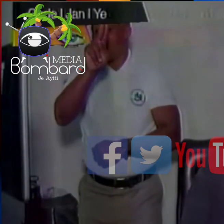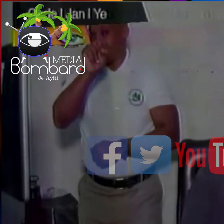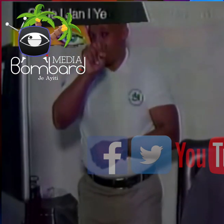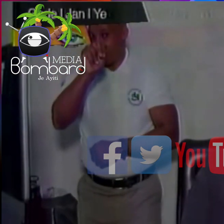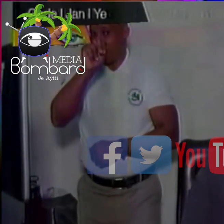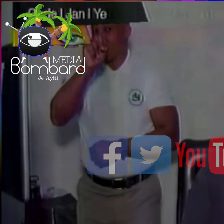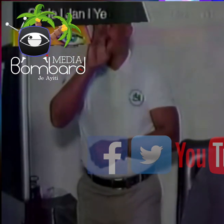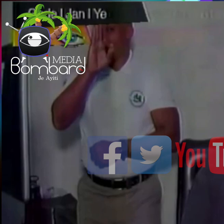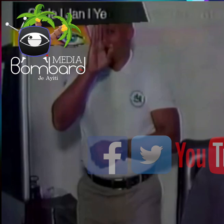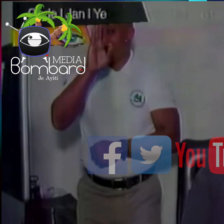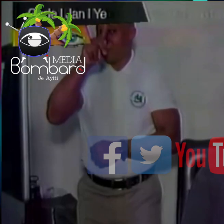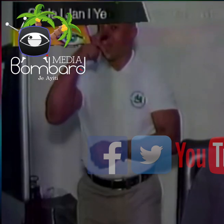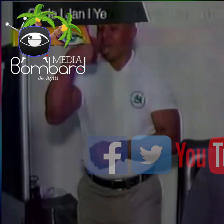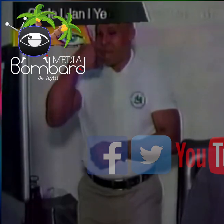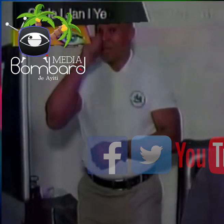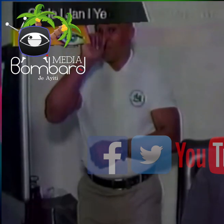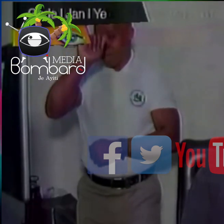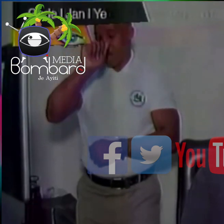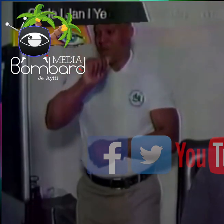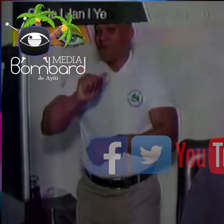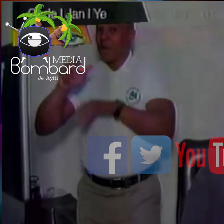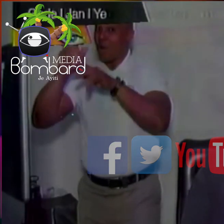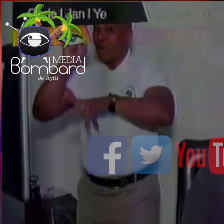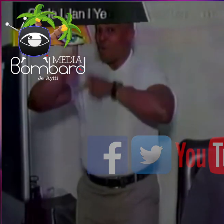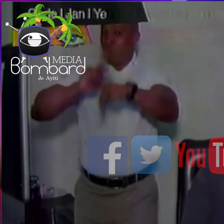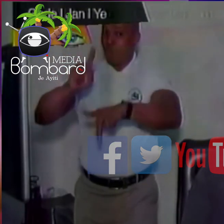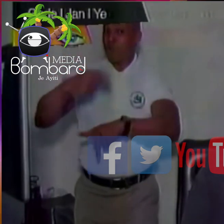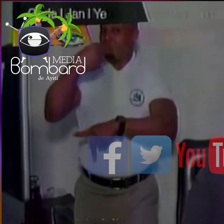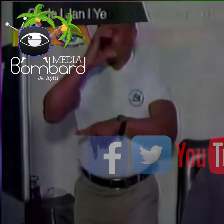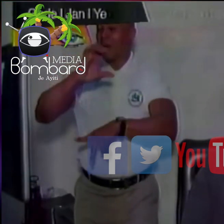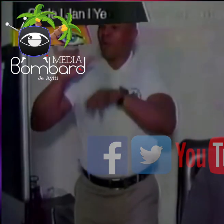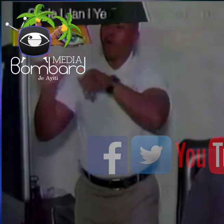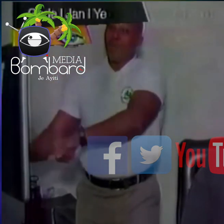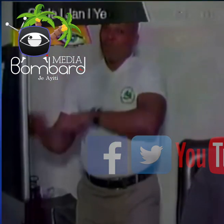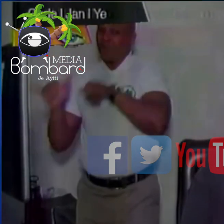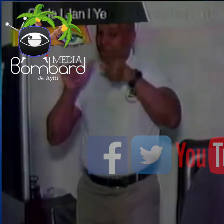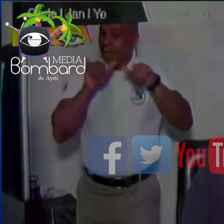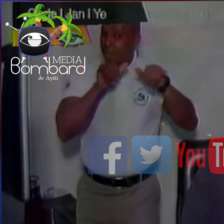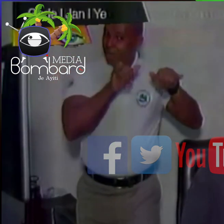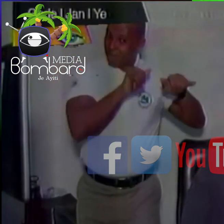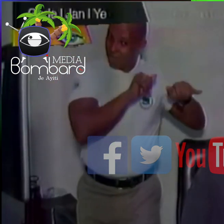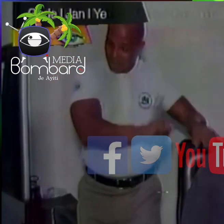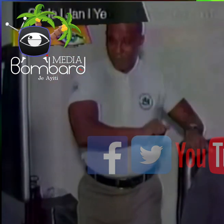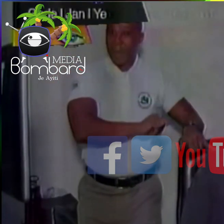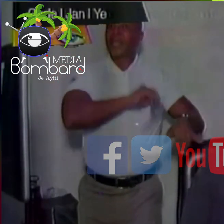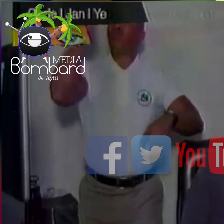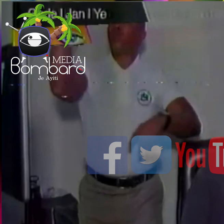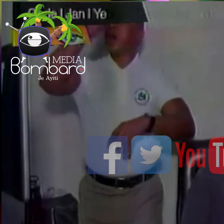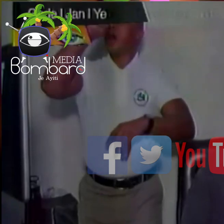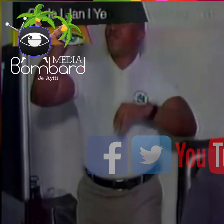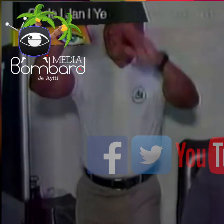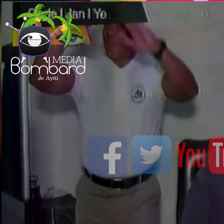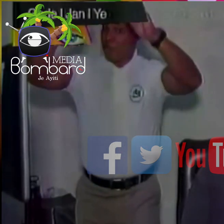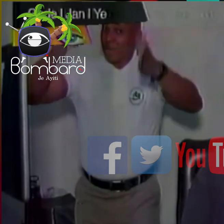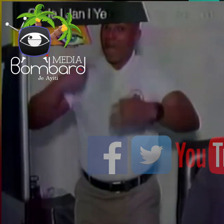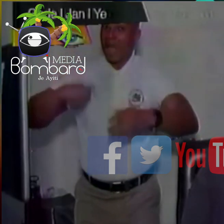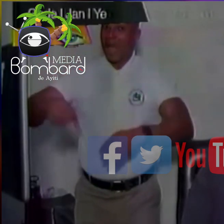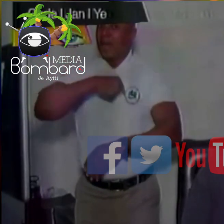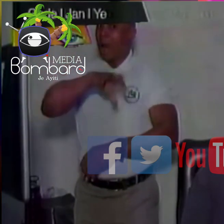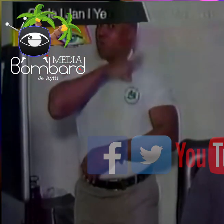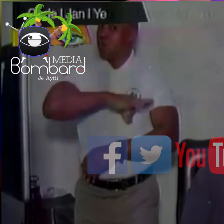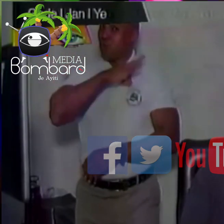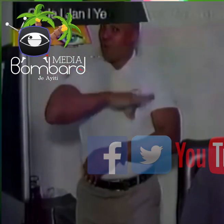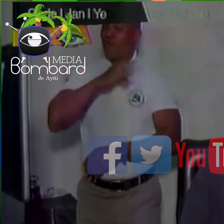Mounio déplace sous camp, pour t'arrêter, pour te faire l'autre espace, pour même te faire louer propre espace. On a tout profité tout pour